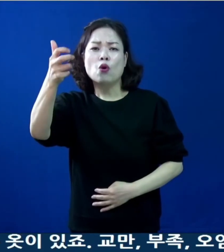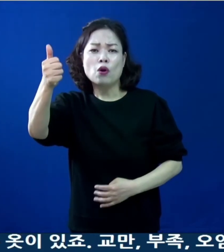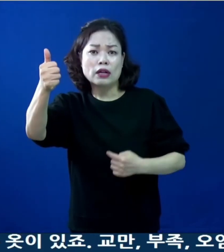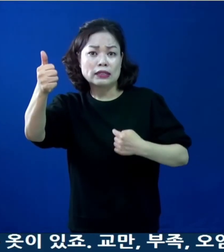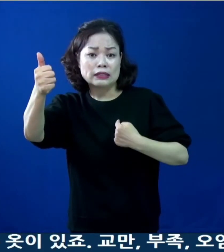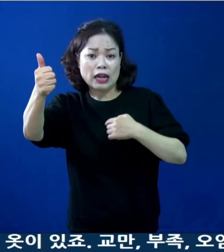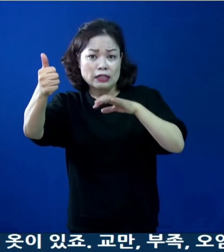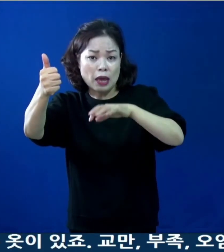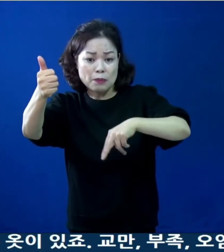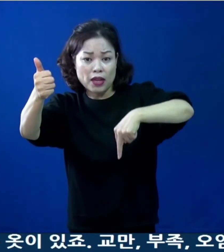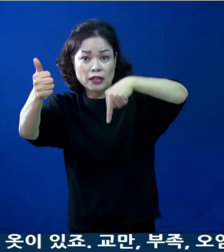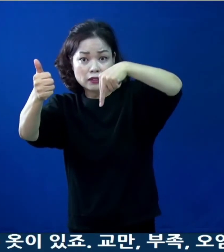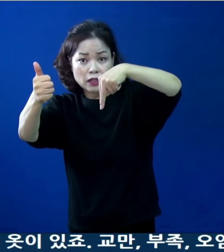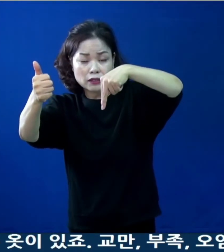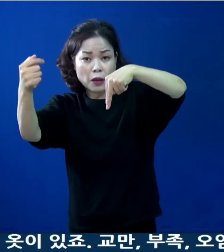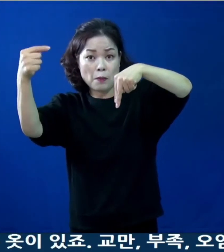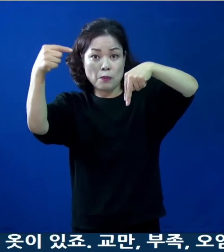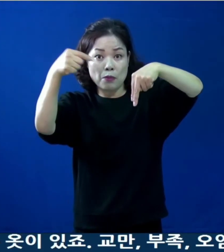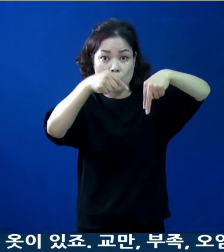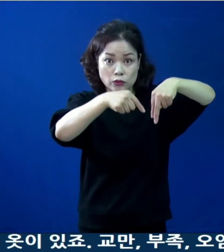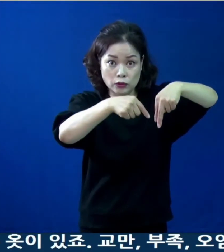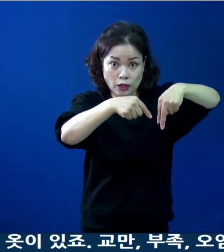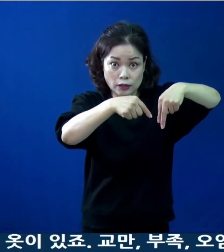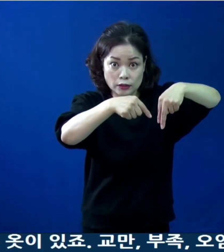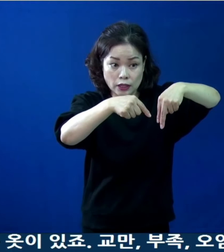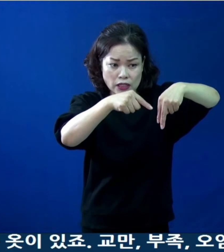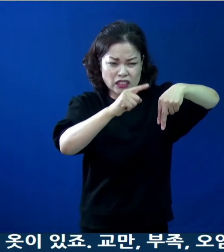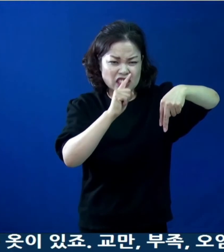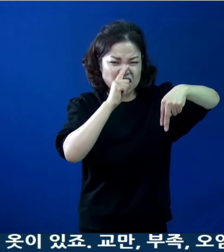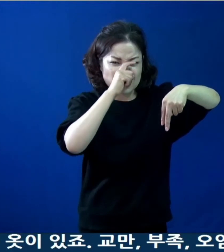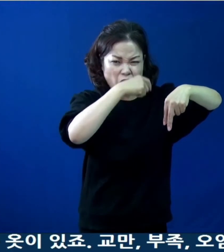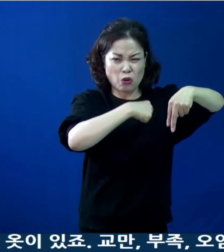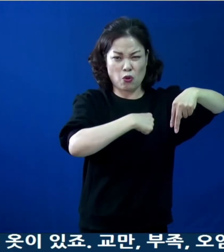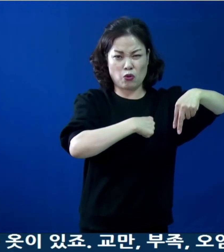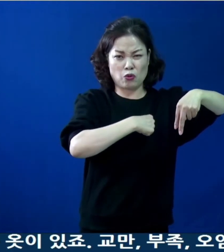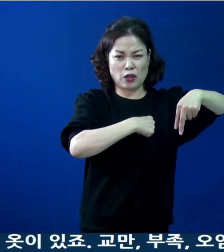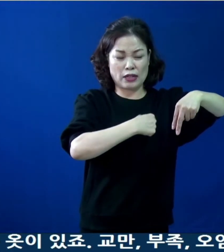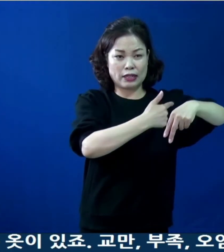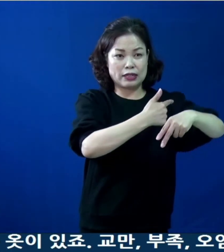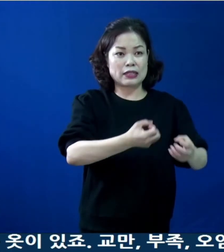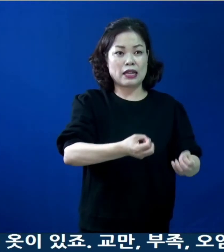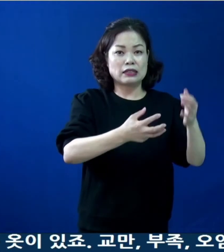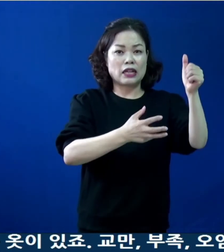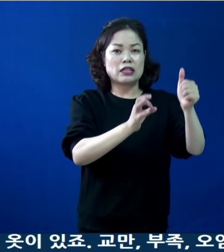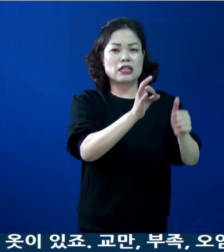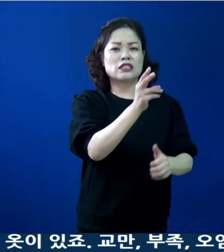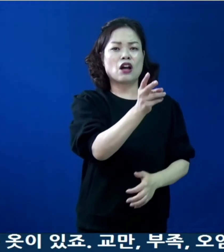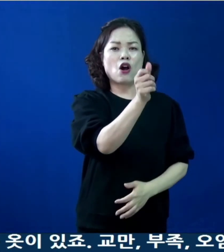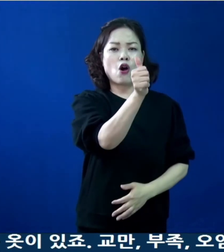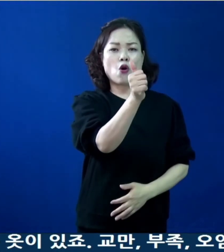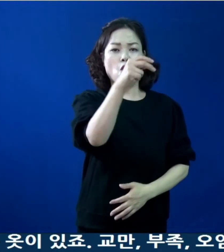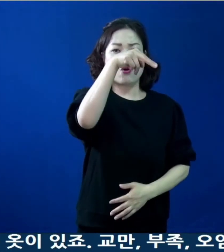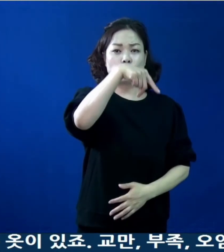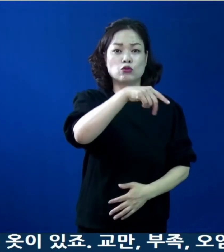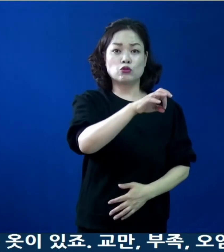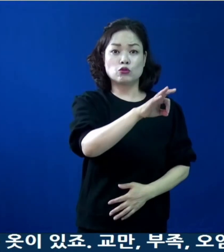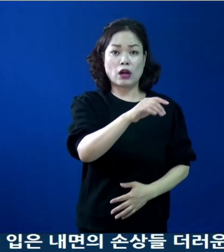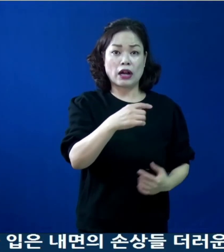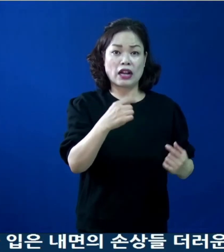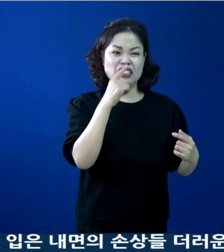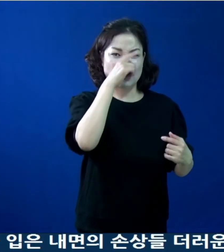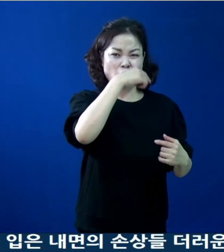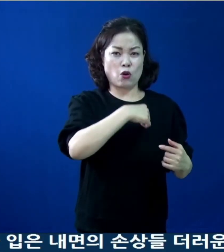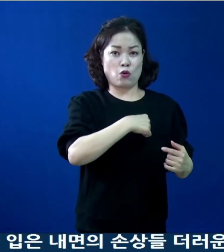자기 앞에 선 자들에게 명령하사 그 더러운 옷 대제사장 여호수아가 입은 더러운